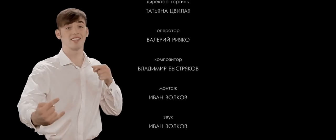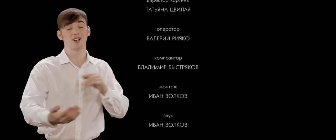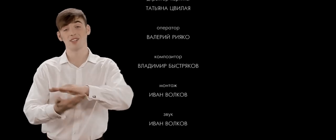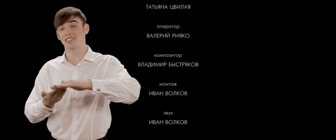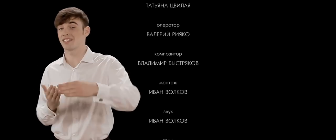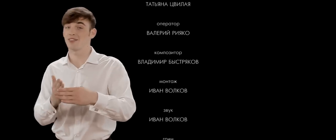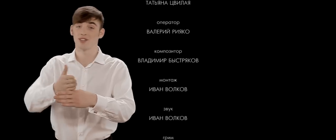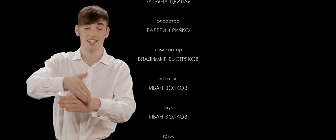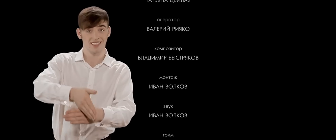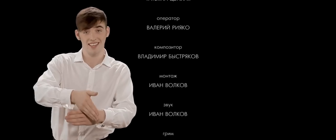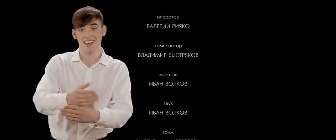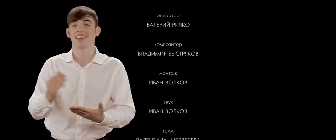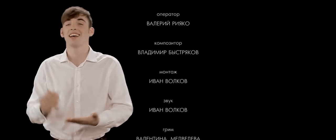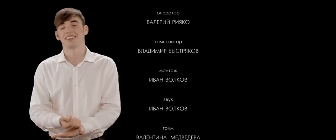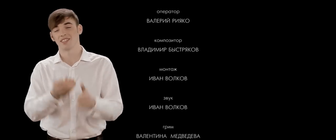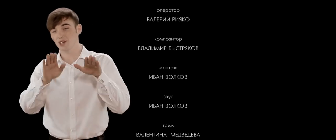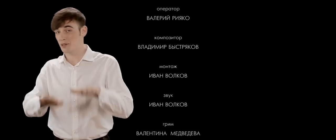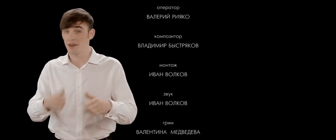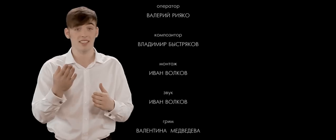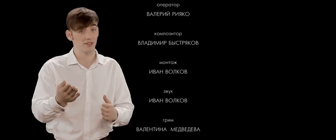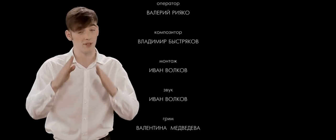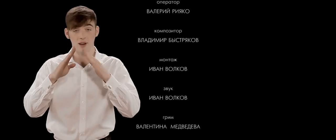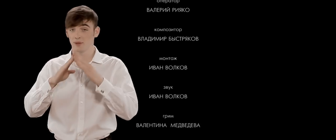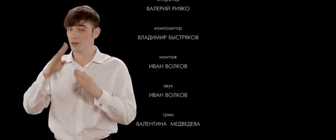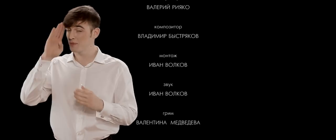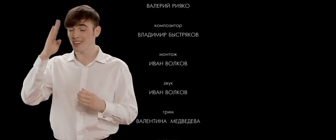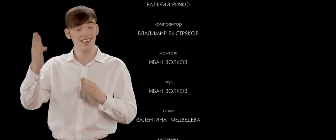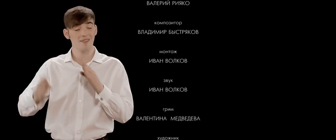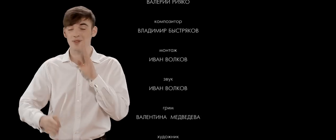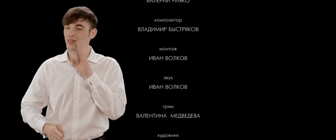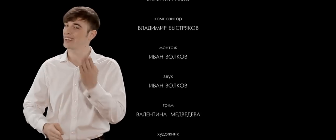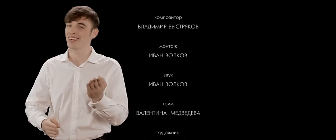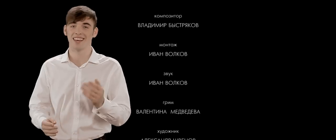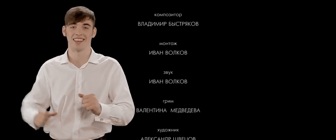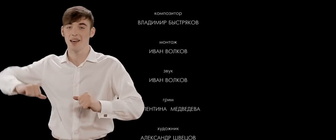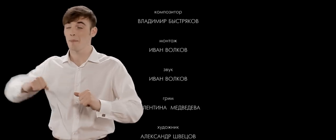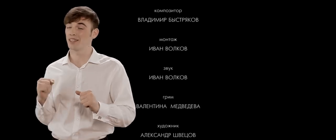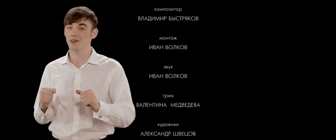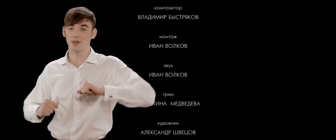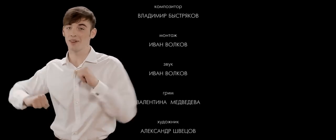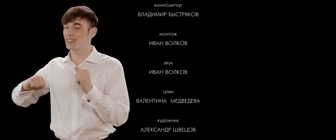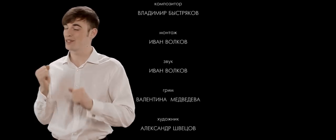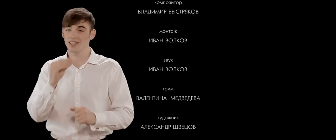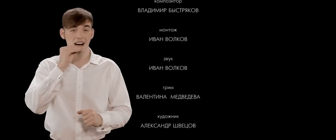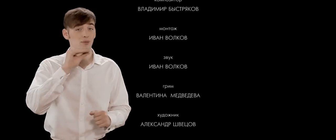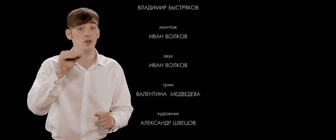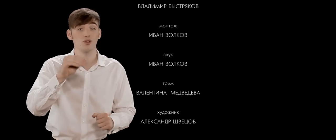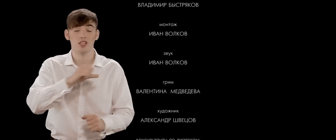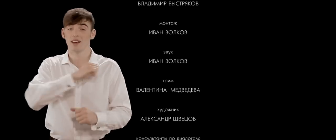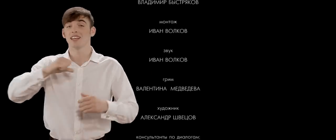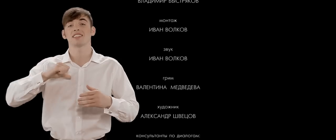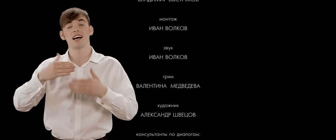Накроешь на стол, созовешь гостей. Найдется место в твоем доме и ему, и ей. Подругам,